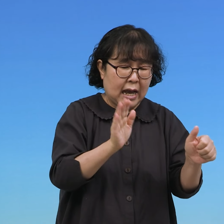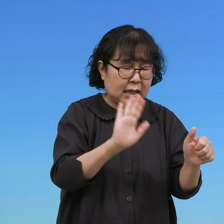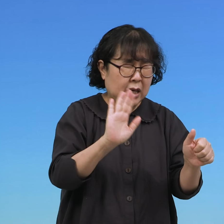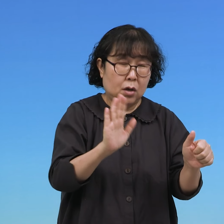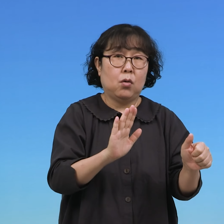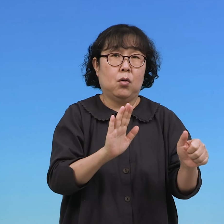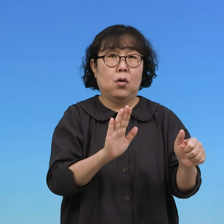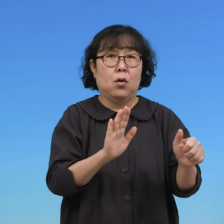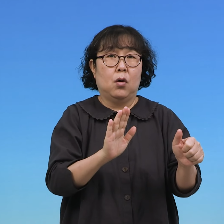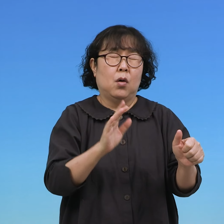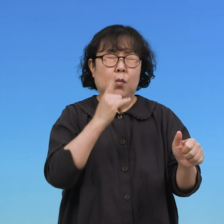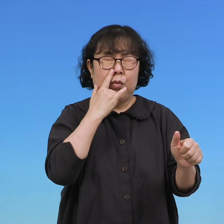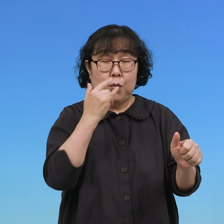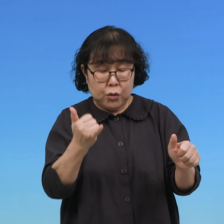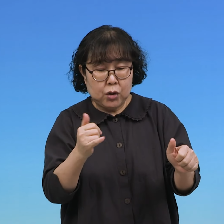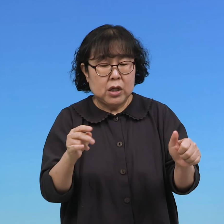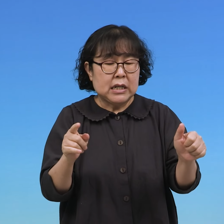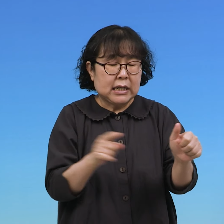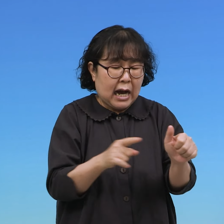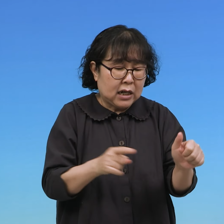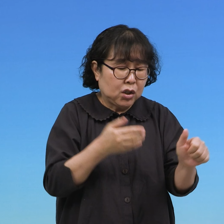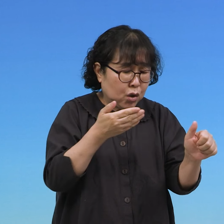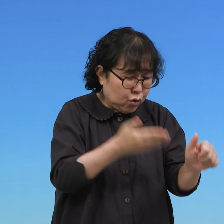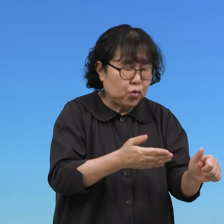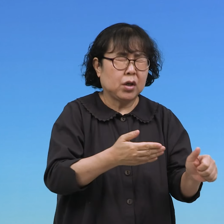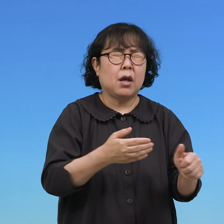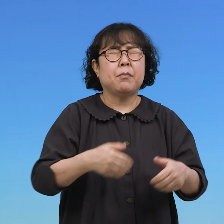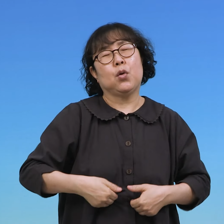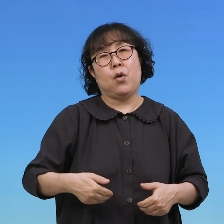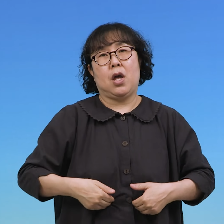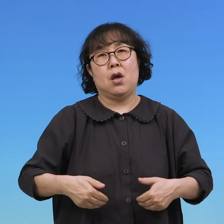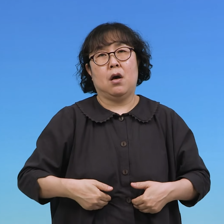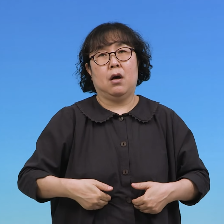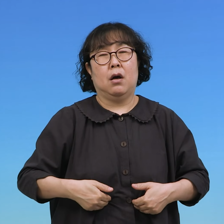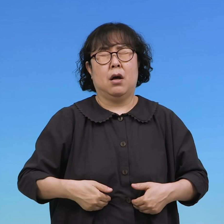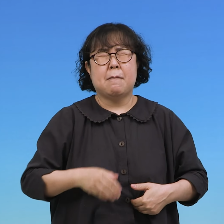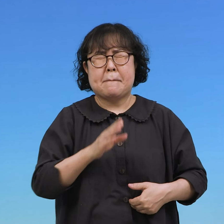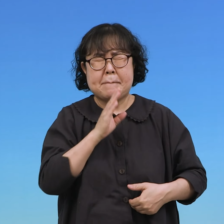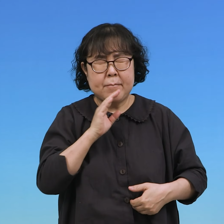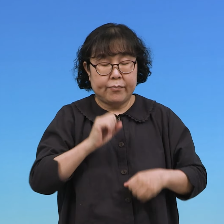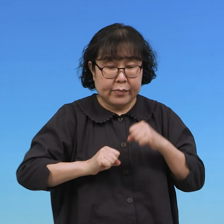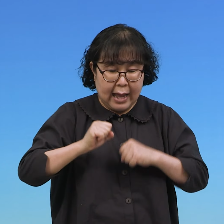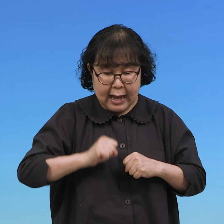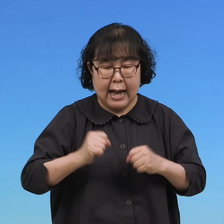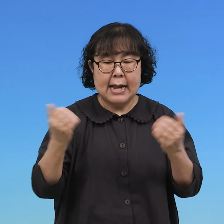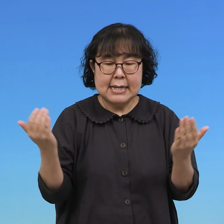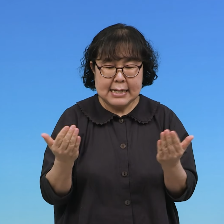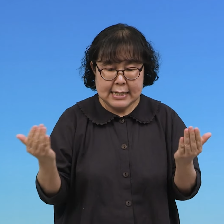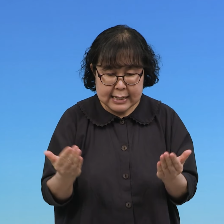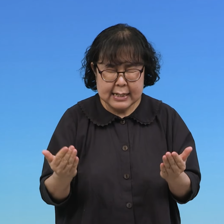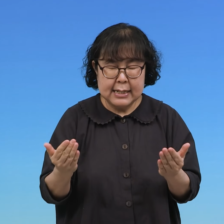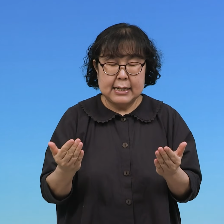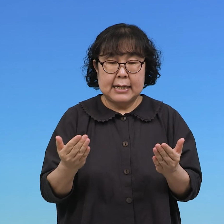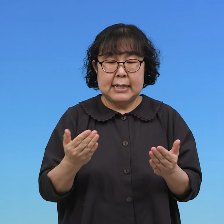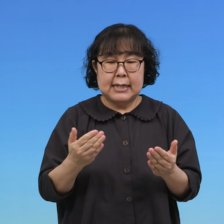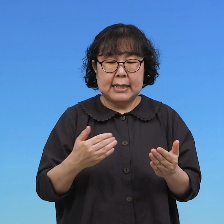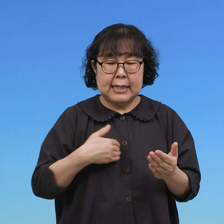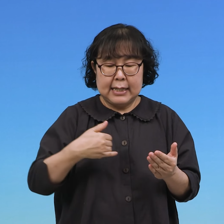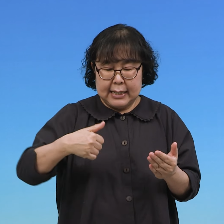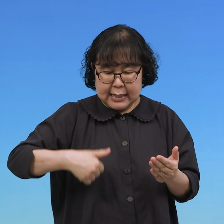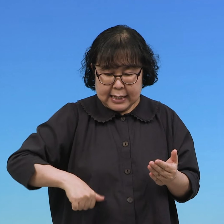돼요. 마땅히 행할 길을 아이에게 가르치라. 마땅히 행할 길을 아이에게 가르치라. 그리하면